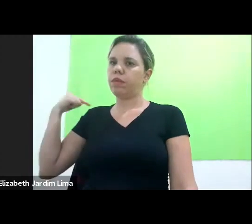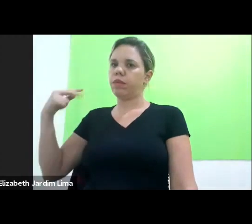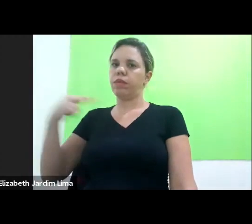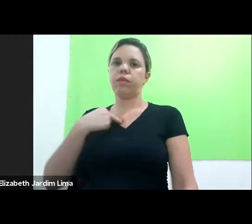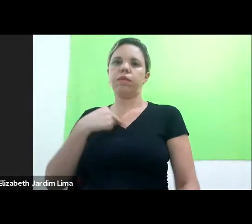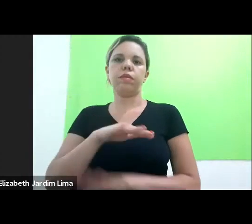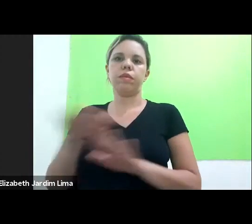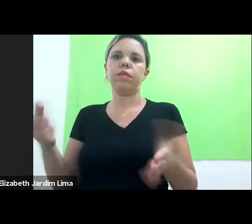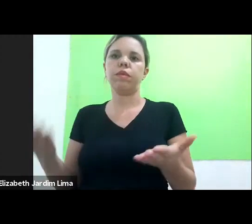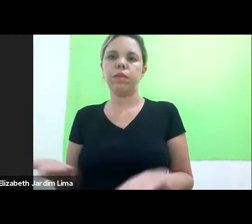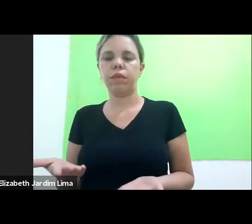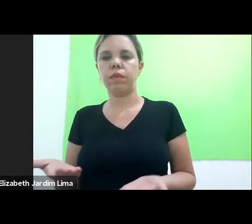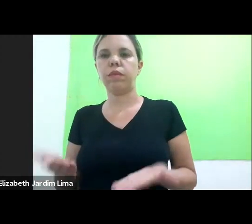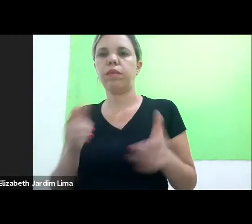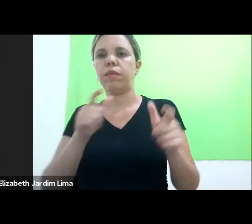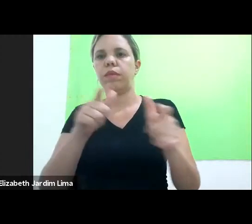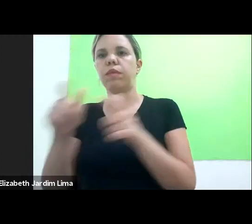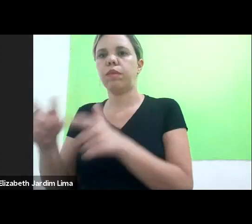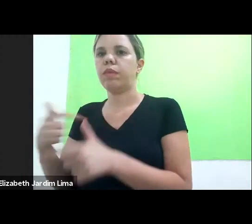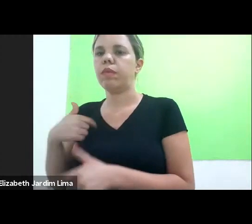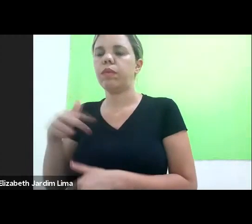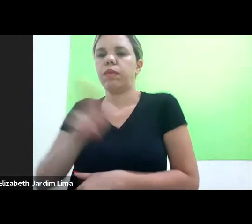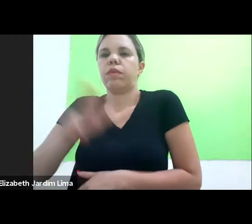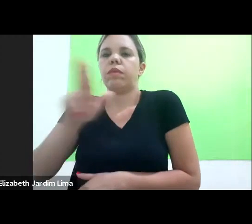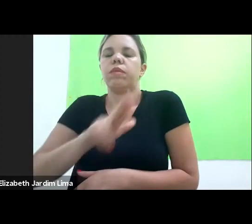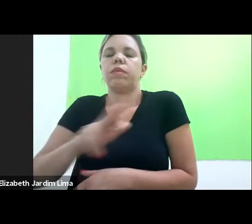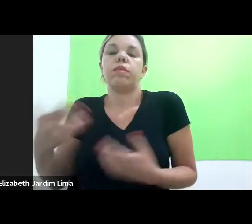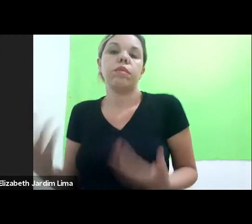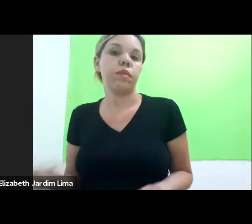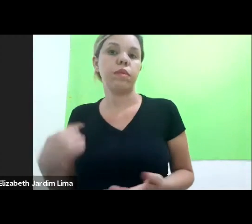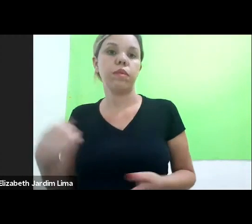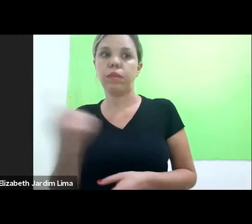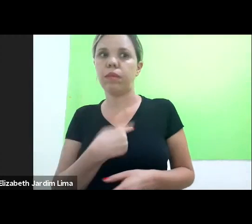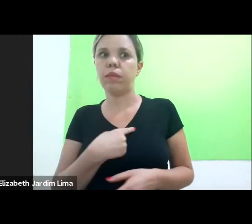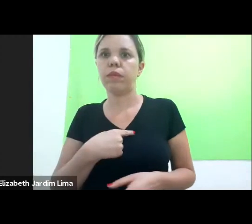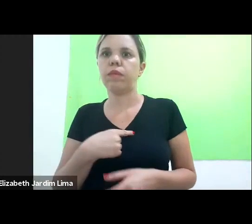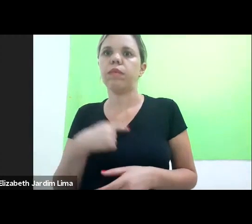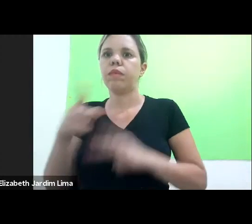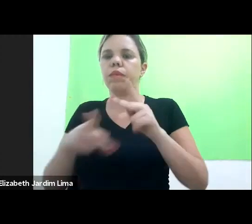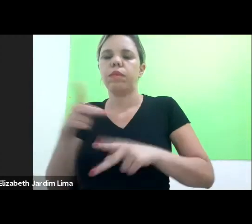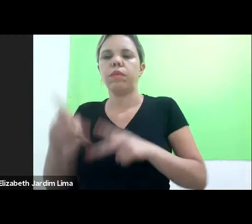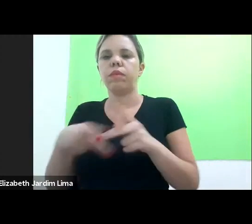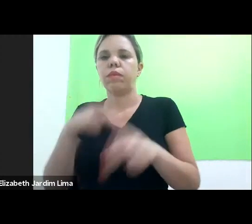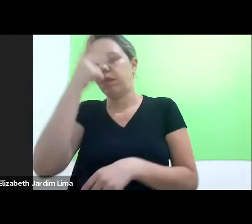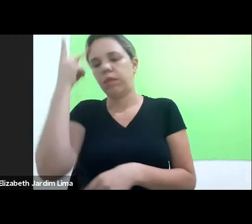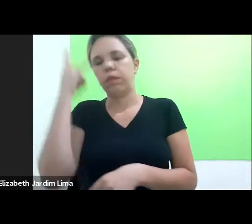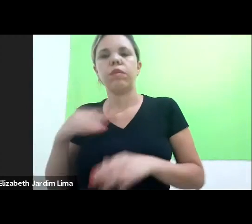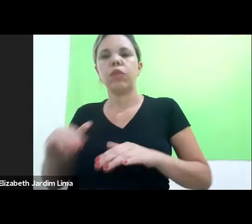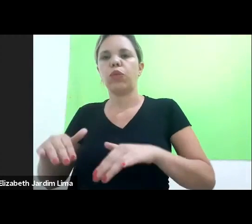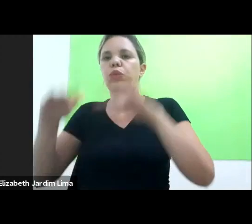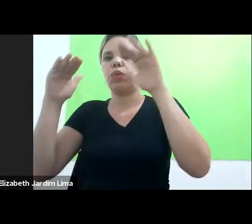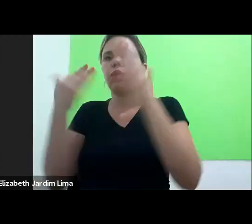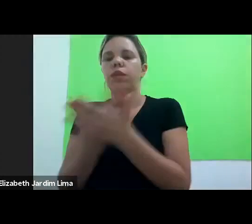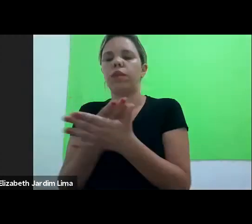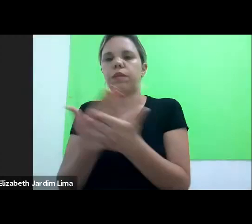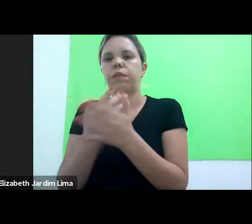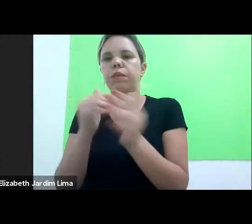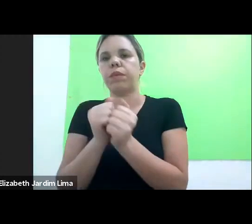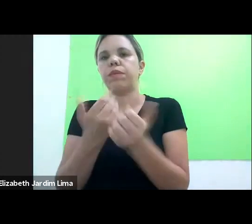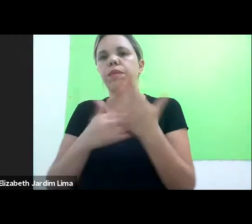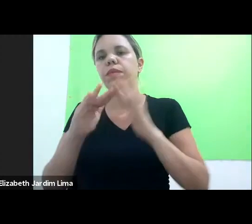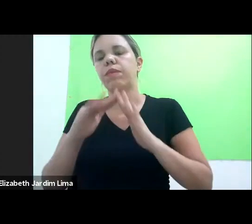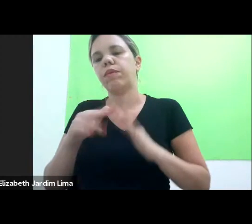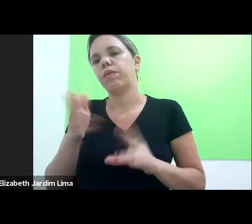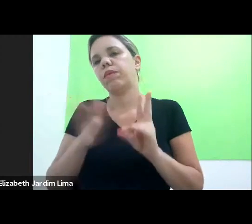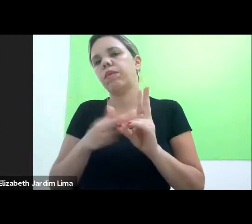E um desses espaços foi a universidade, né? Nós, a minha geração, as pessoas que cresceram comigo, que estudaram comigo na escola indígena,